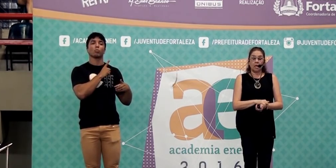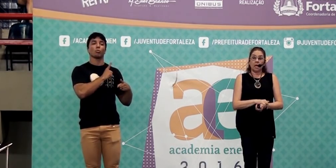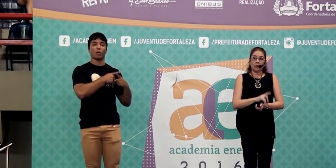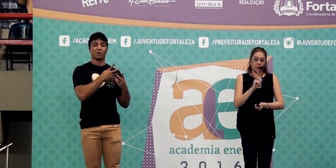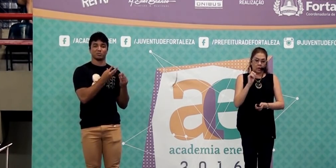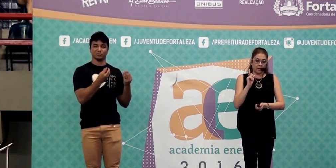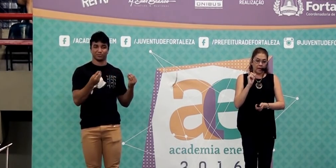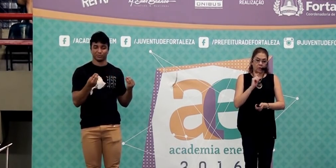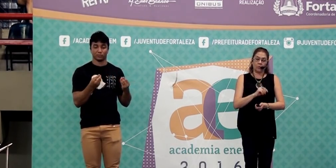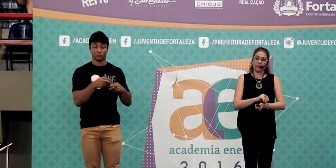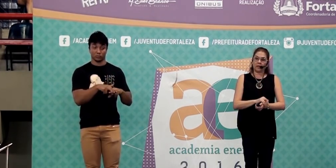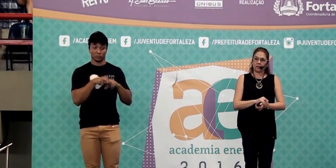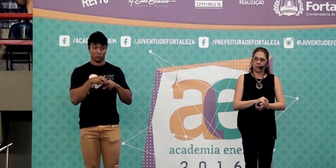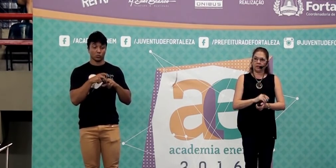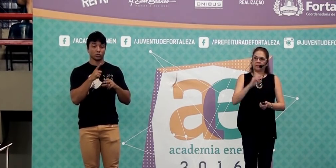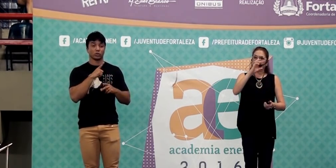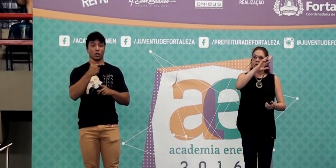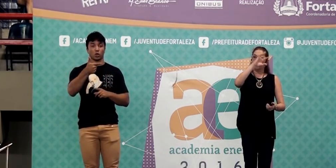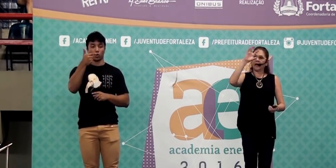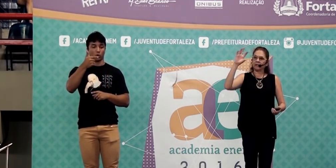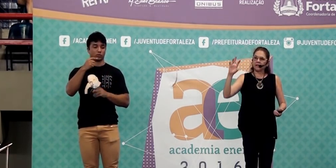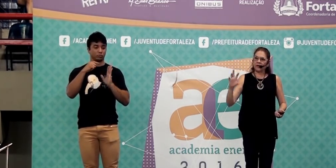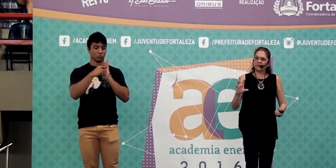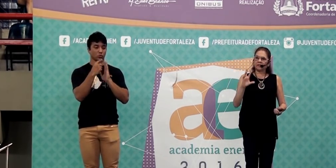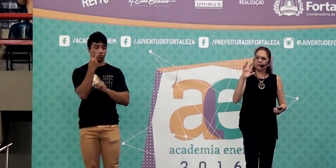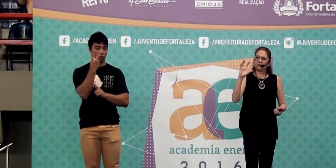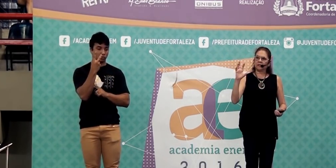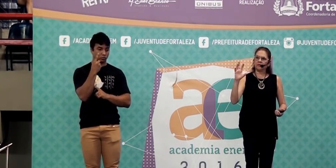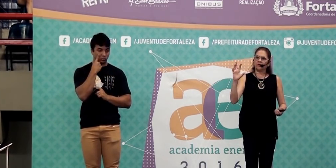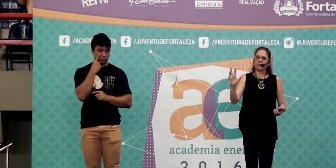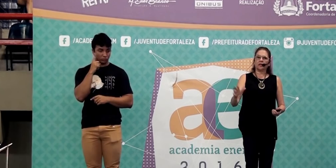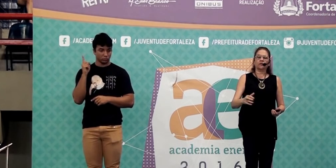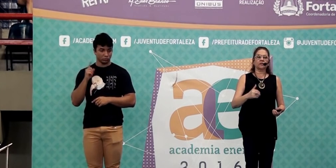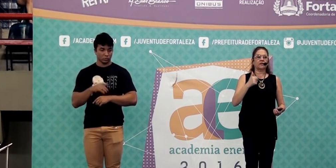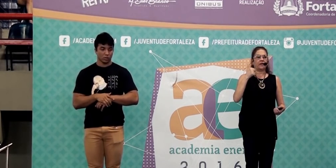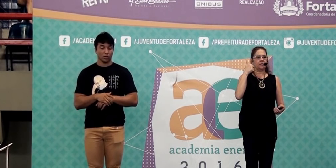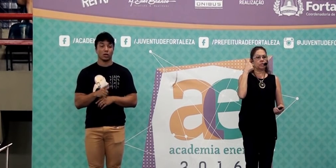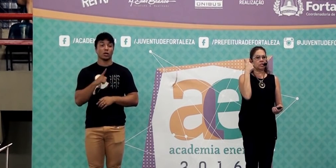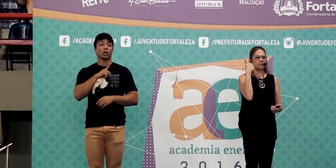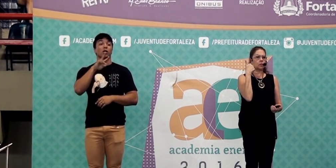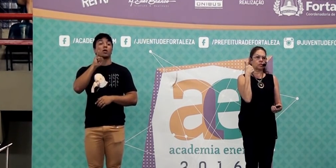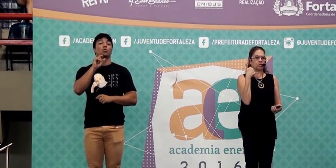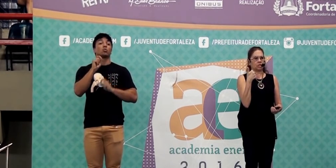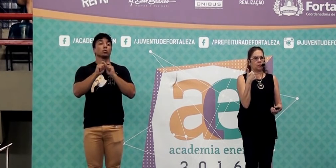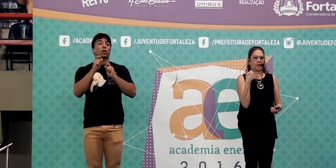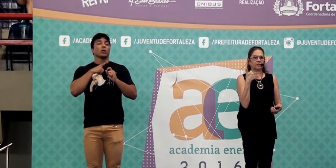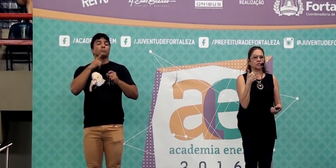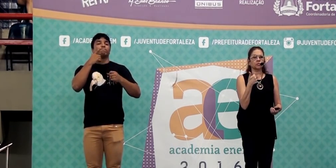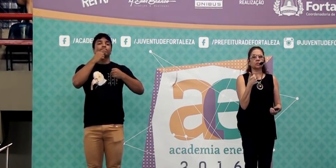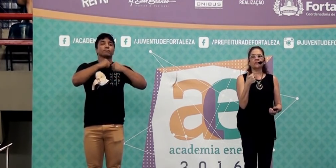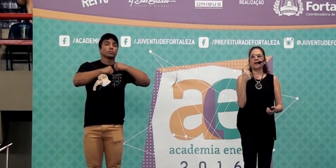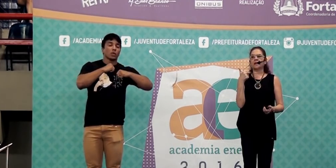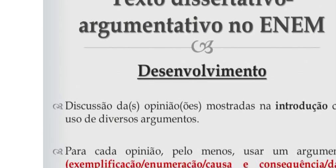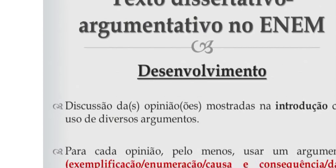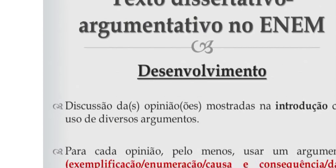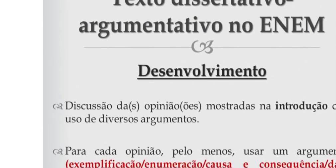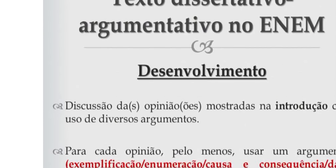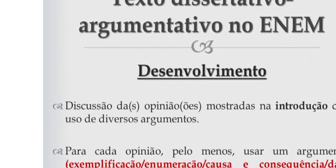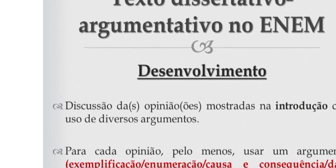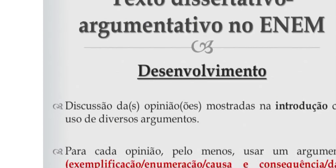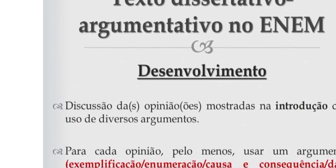excesso. Eu coloquei como item 2. O que é que você vai fazer no desenvolvimento? Você vai discutir o assunto e